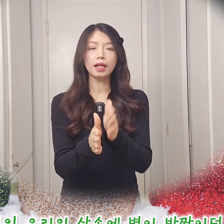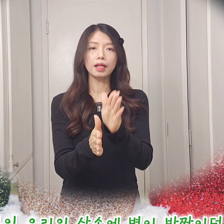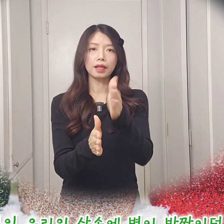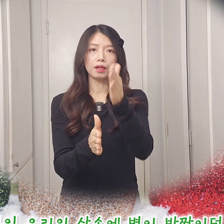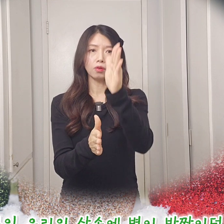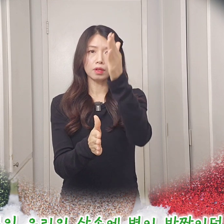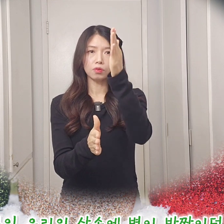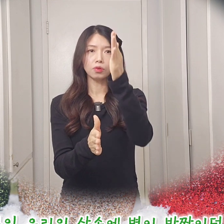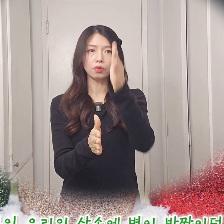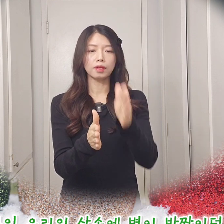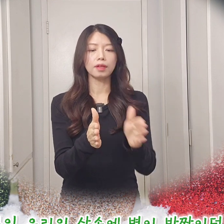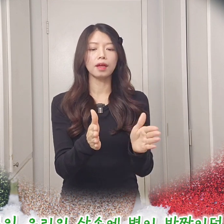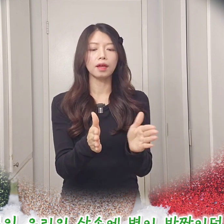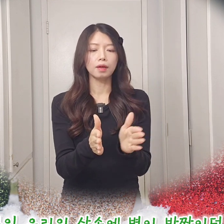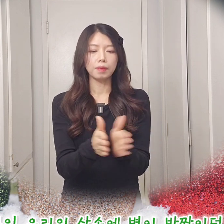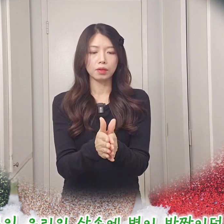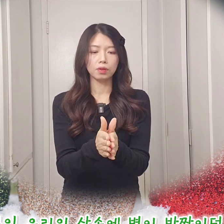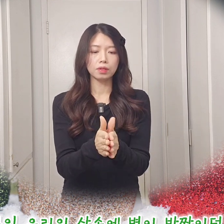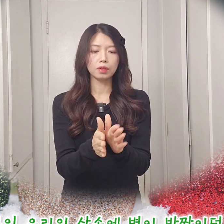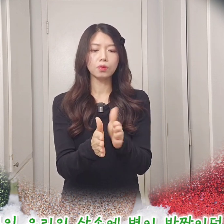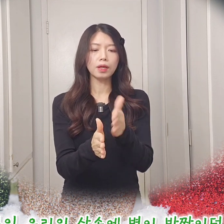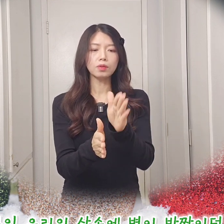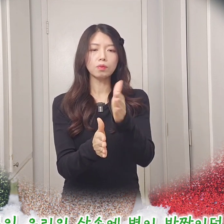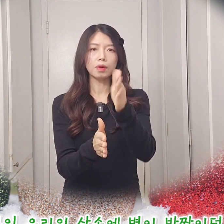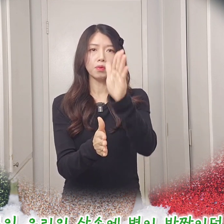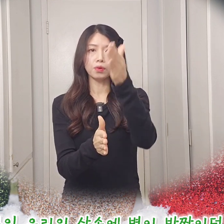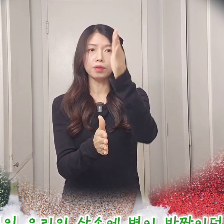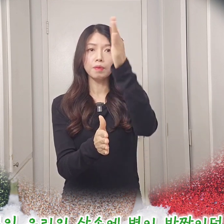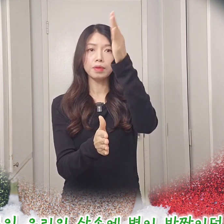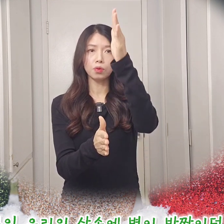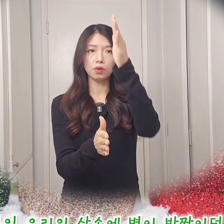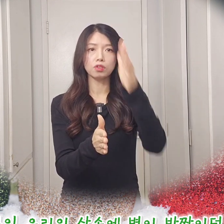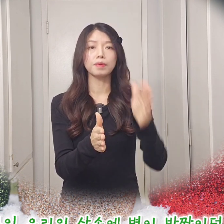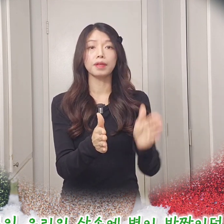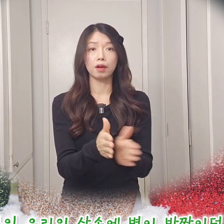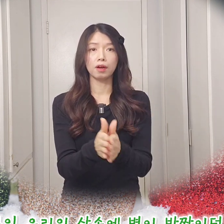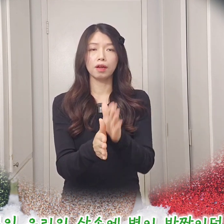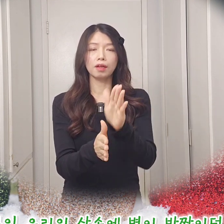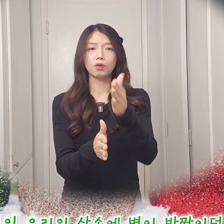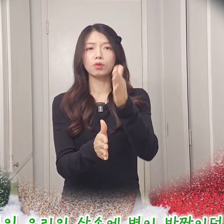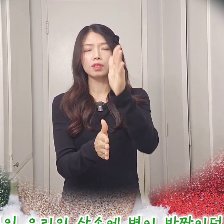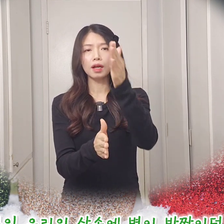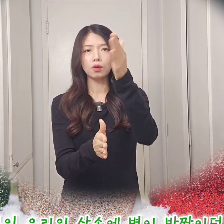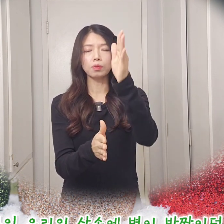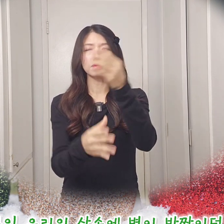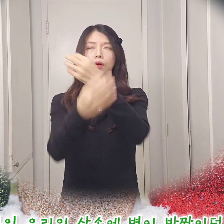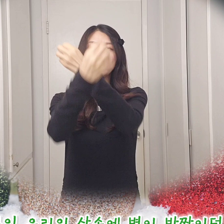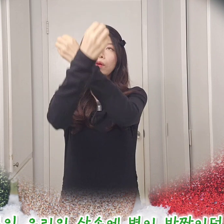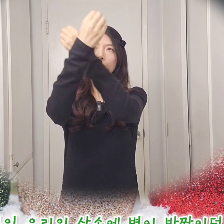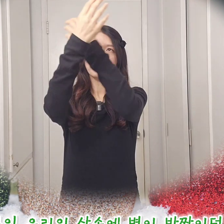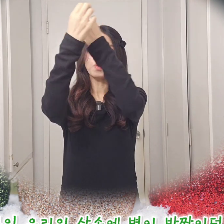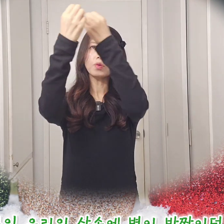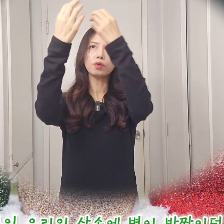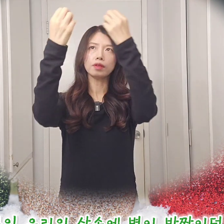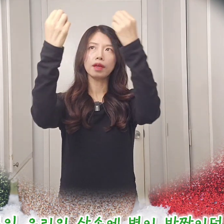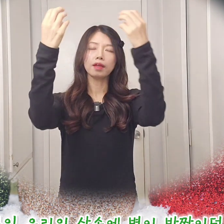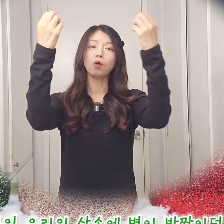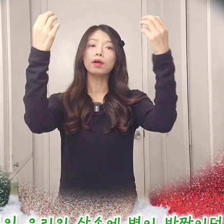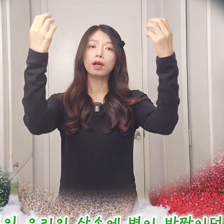찬란하다 이런 뜻의 수어도 되는데 박수를 치고 한 손만 위로 흔들면서 올려주시면 돼요. 저는 시간이 없어서 이렇게만 표현해줬는데 여기까지만